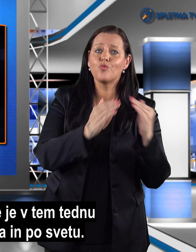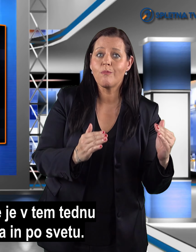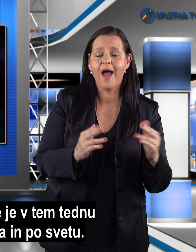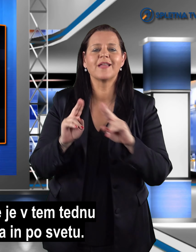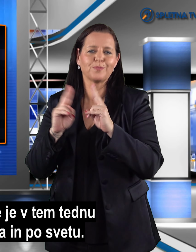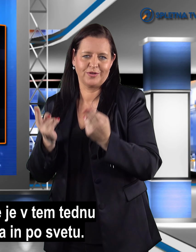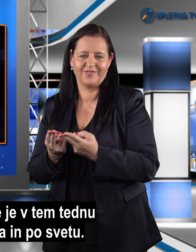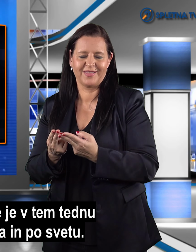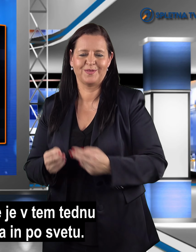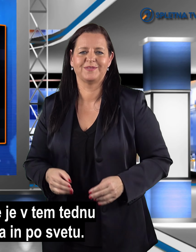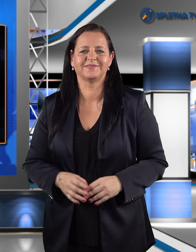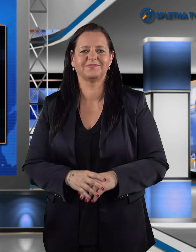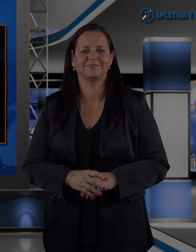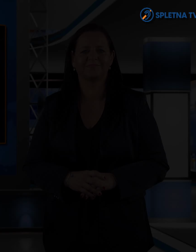po svetu.